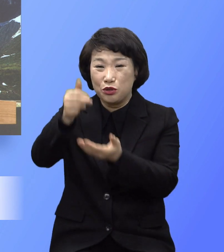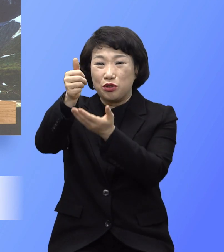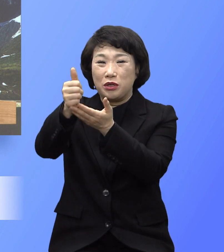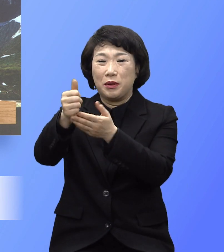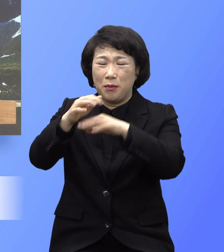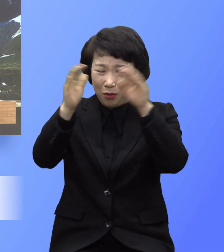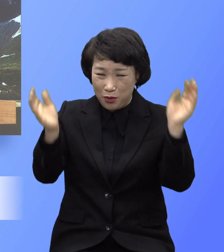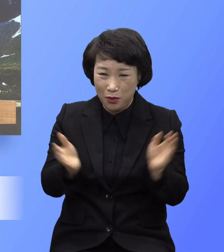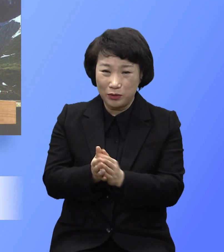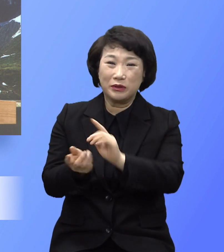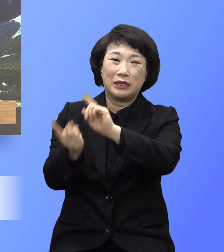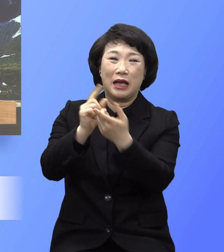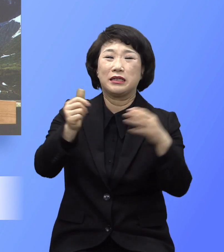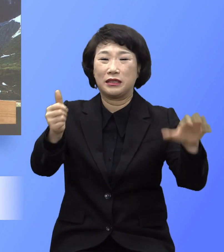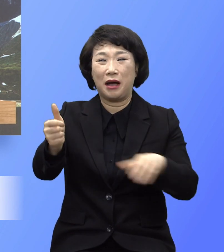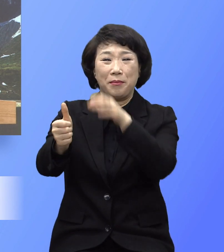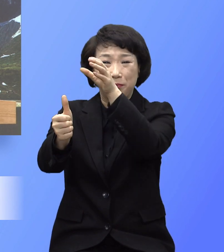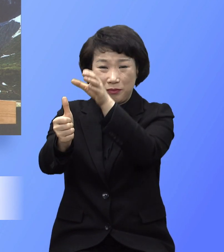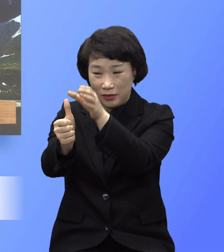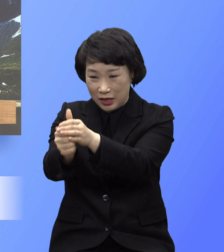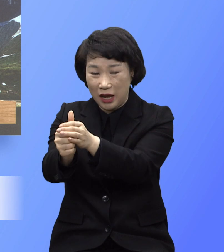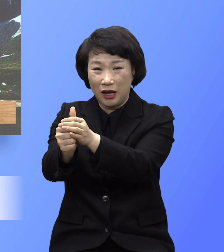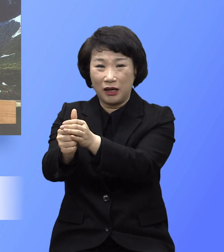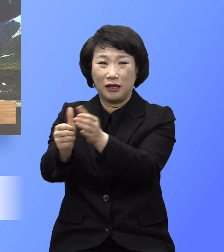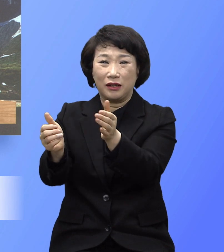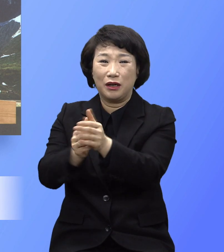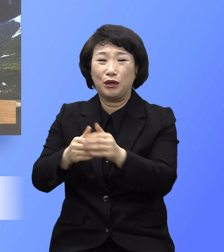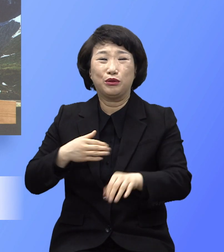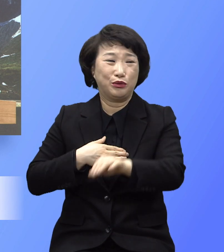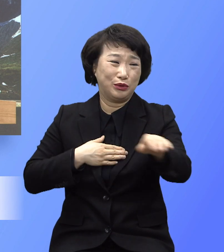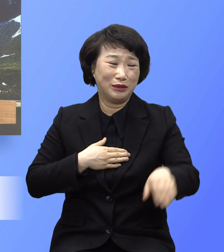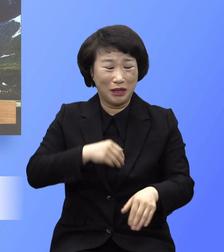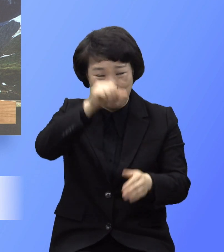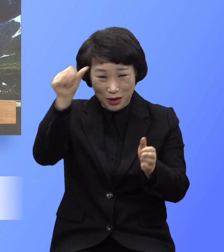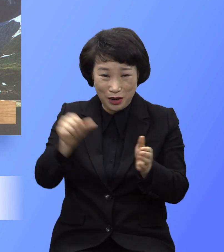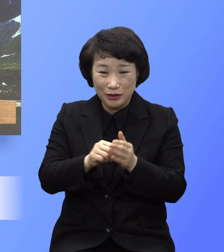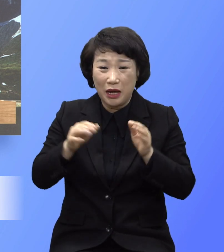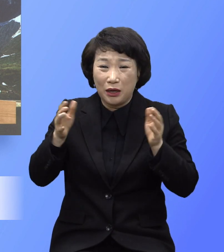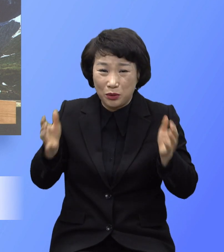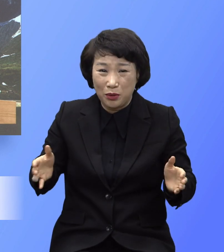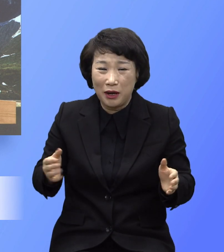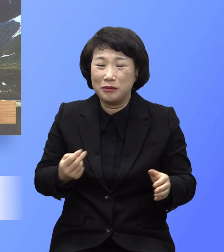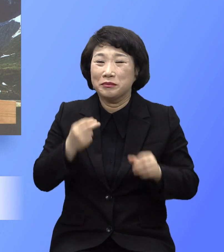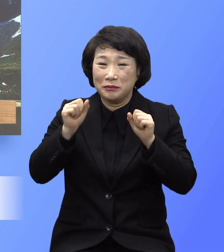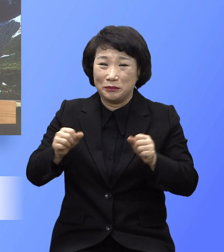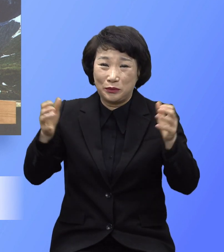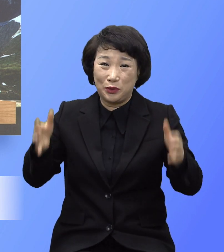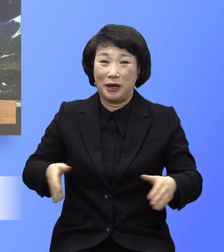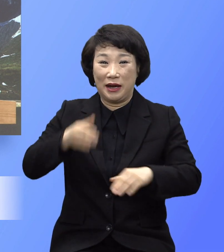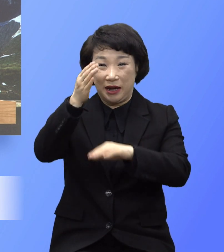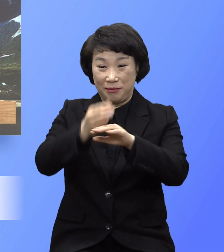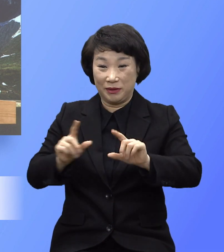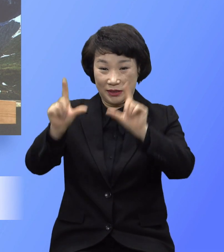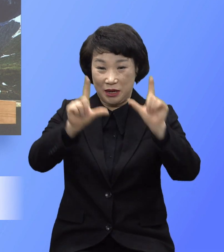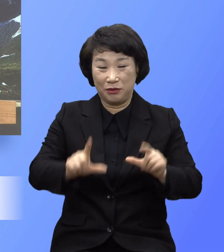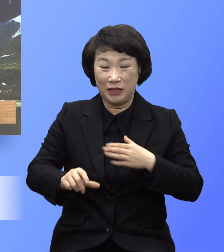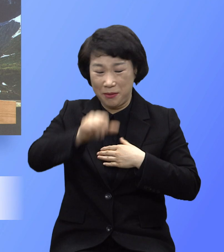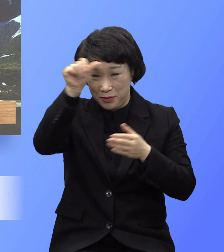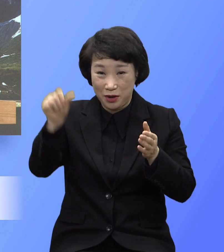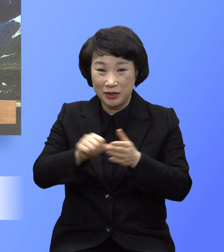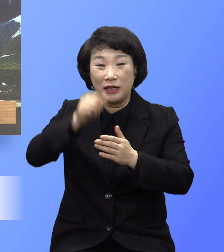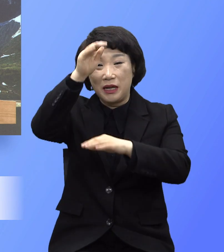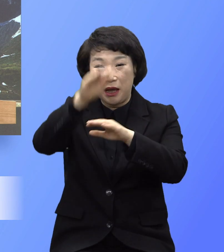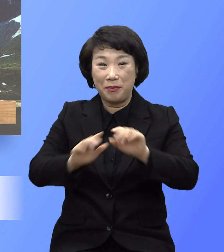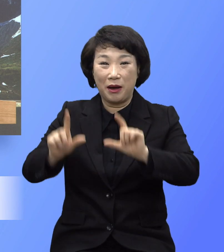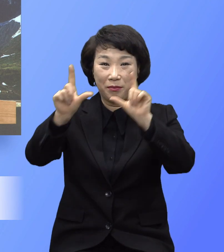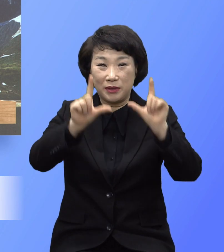주님이 갖다 담당하셨으니 우리는 내 평생 감사하며 살며 내 평생